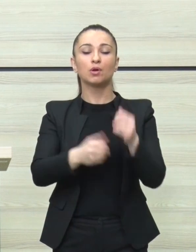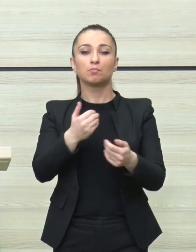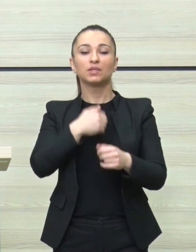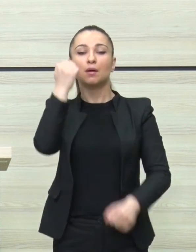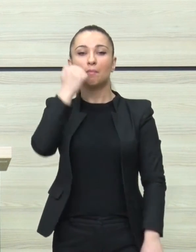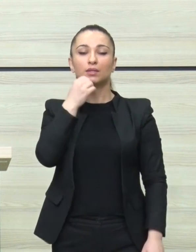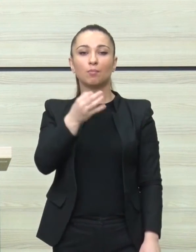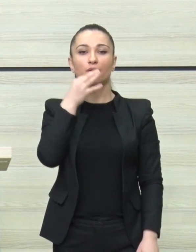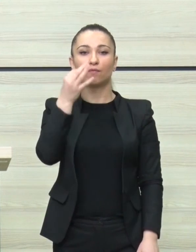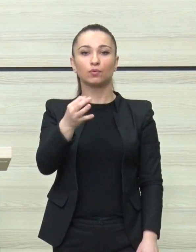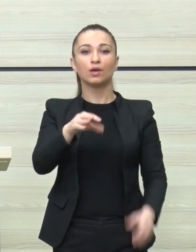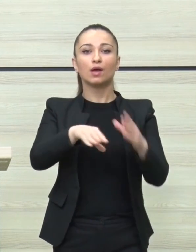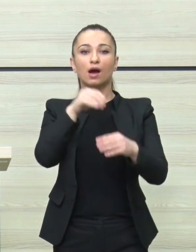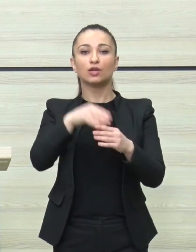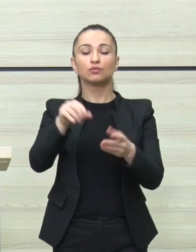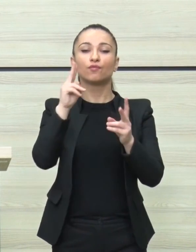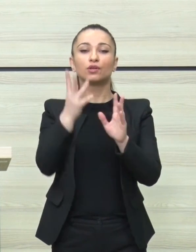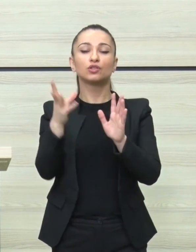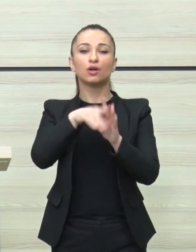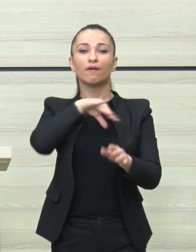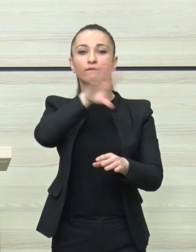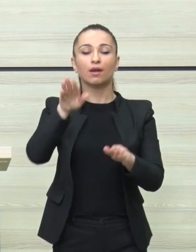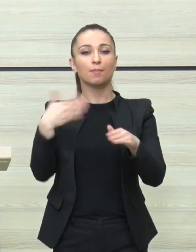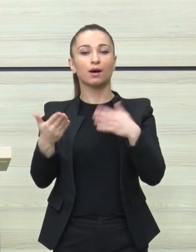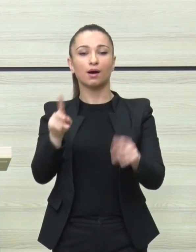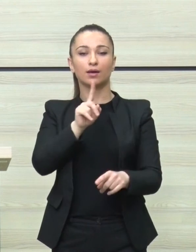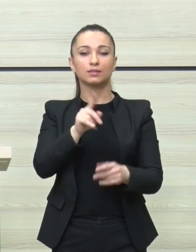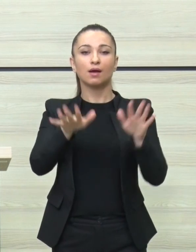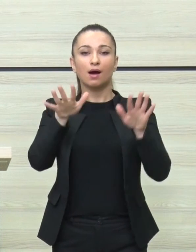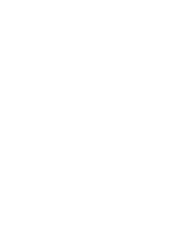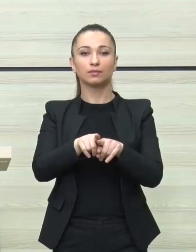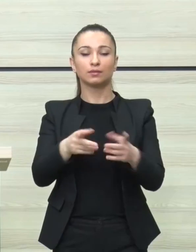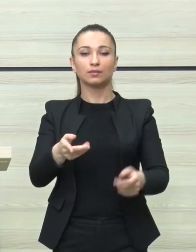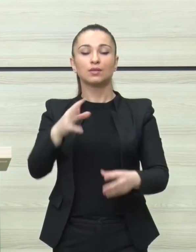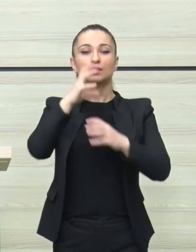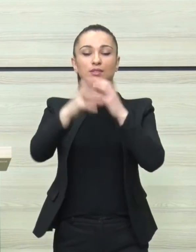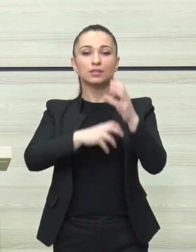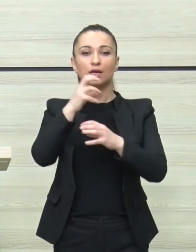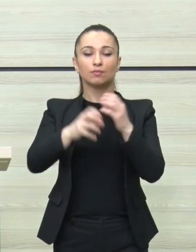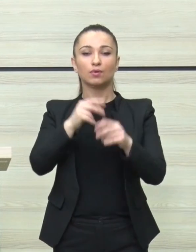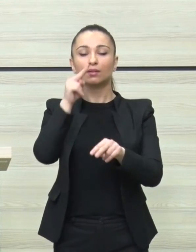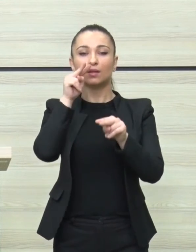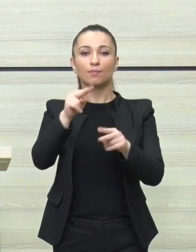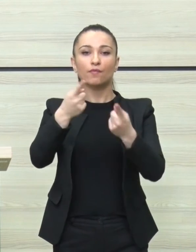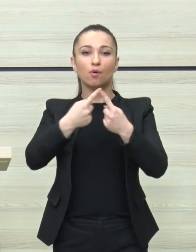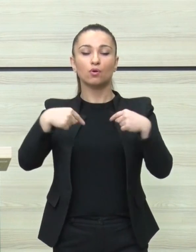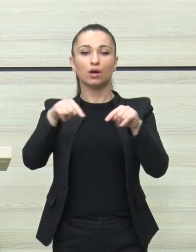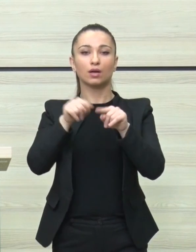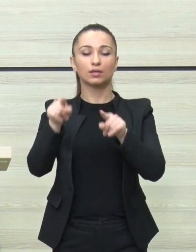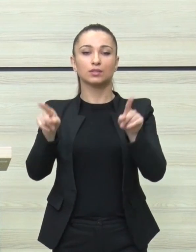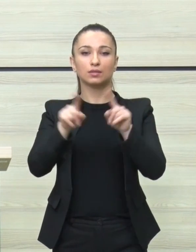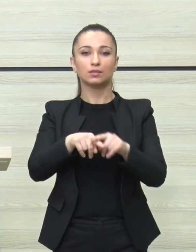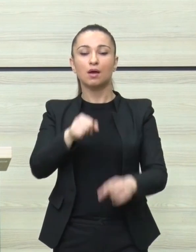მინდა მადლობა გადავუხადო არჩევნებში ჩართულ ყველა მხარეს, ადგილობრივ და საერთაშორისო სადამკვირვებლო